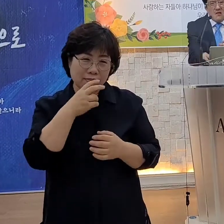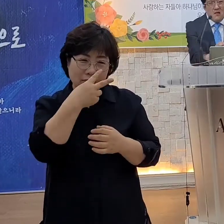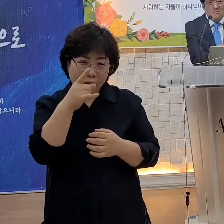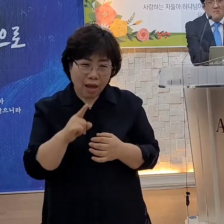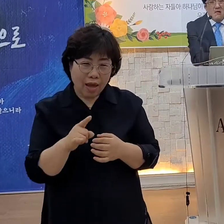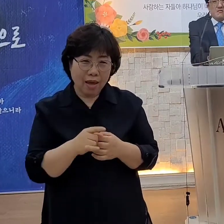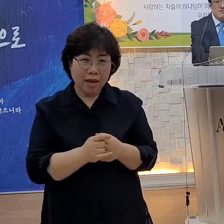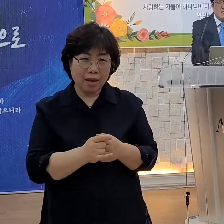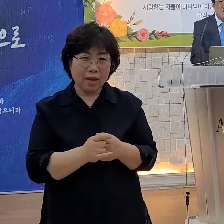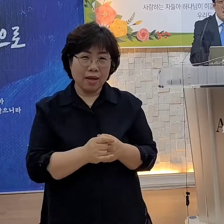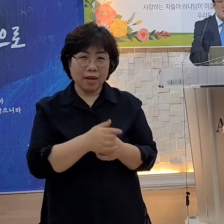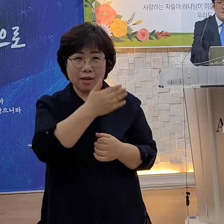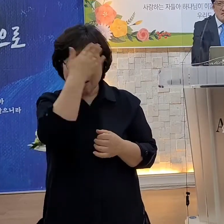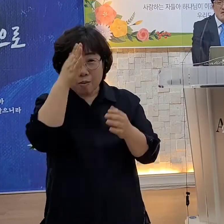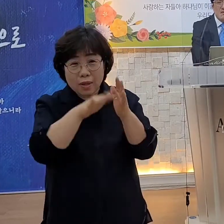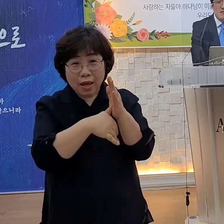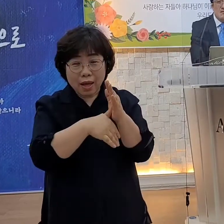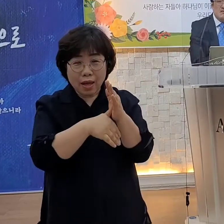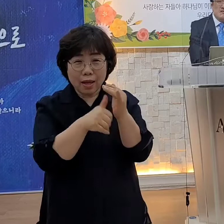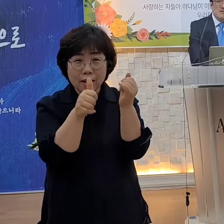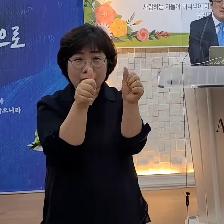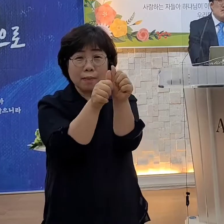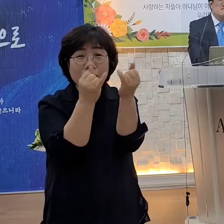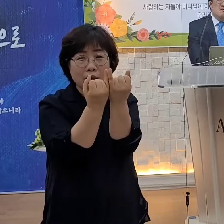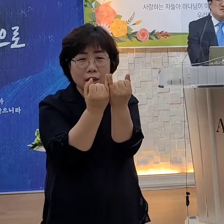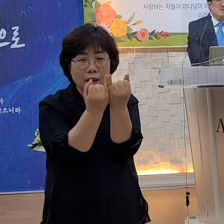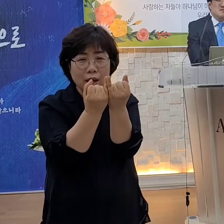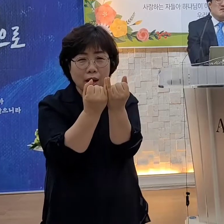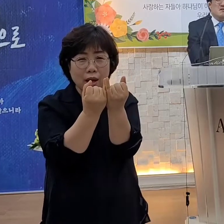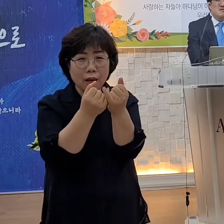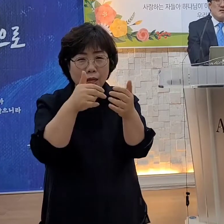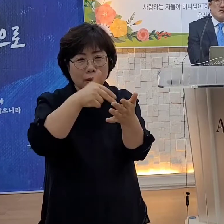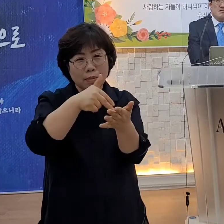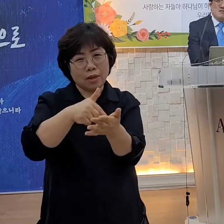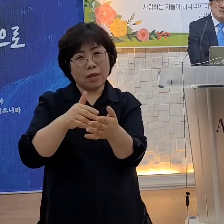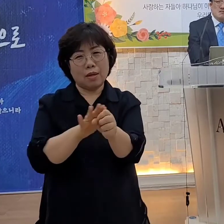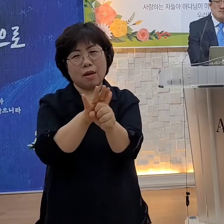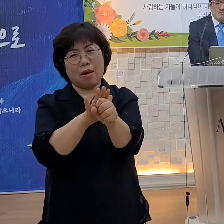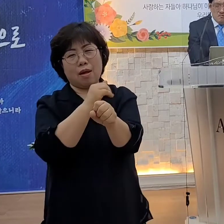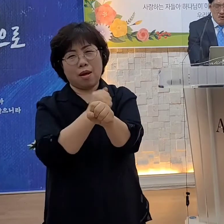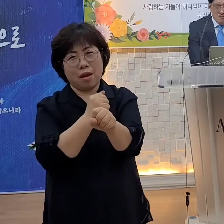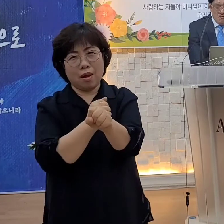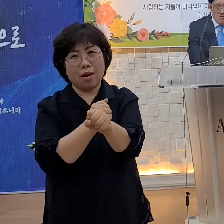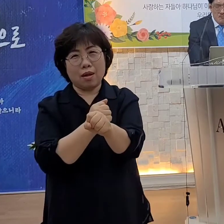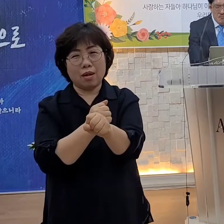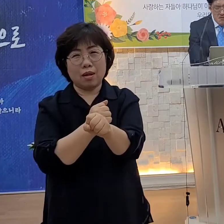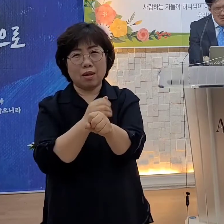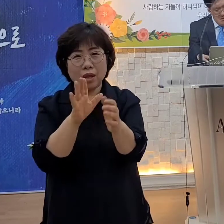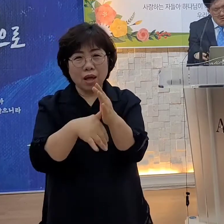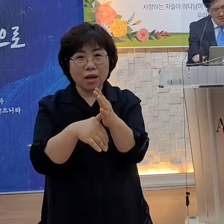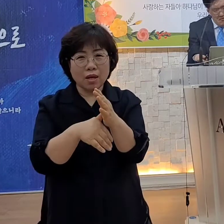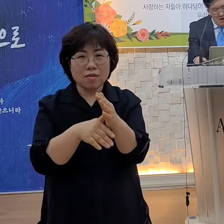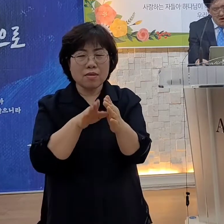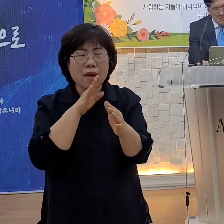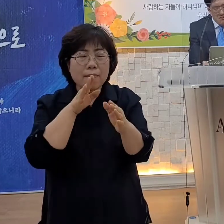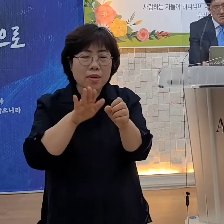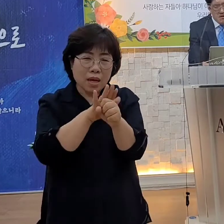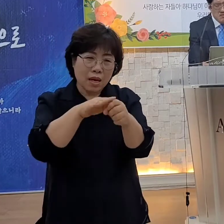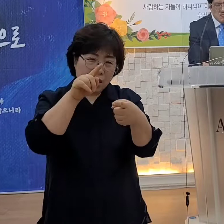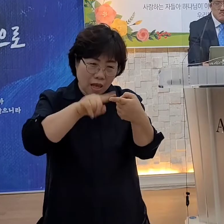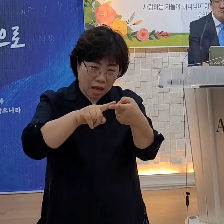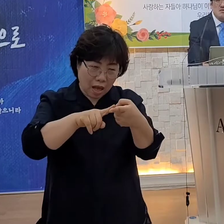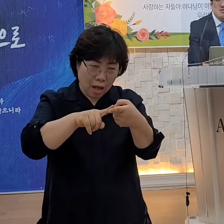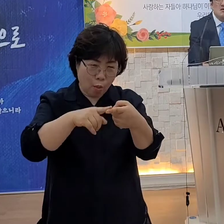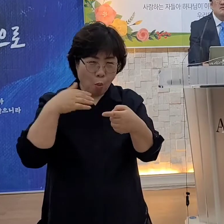서로 사랑하고 해서 이제 결혼까지 했는데 그들이 원했던 기대했던 사랑은 이런 것일 줄 몰랐고, 이 왜